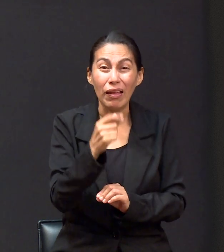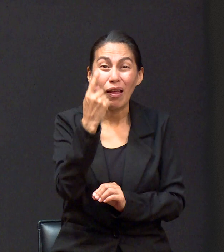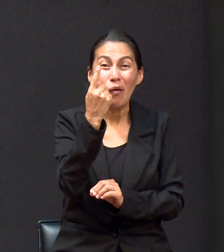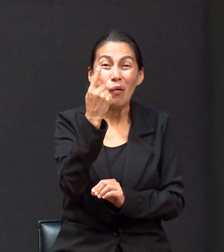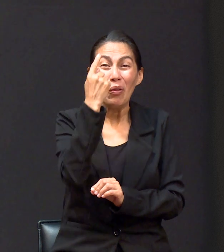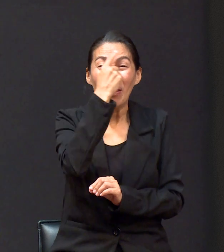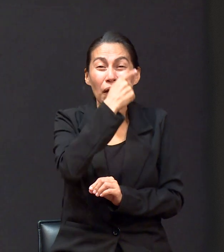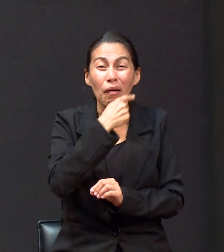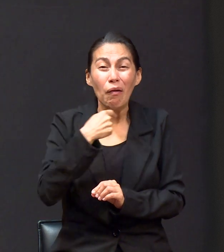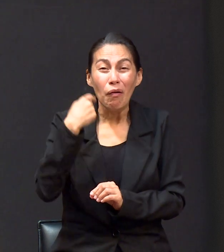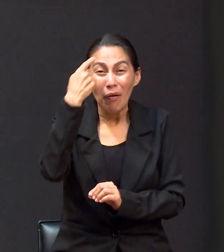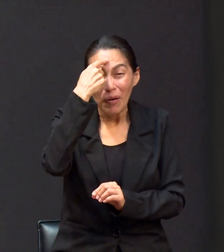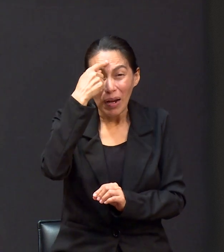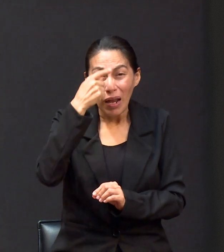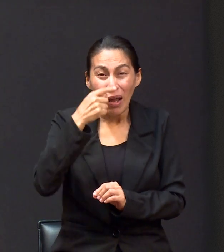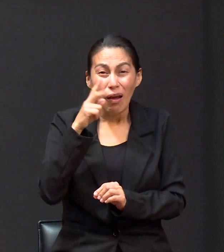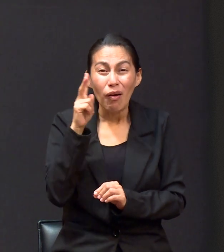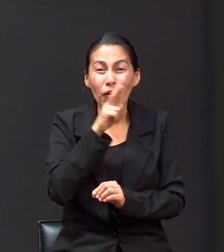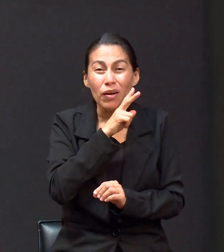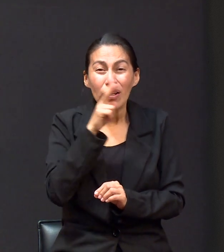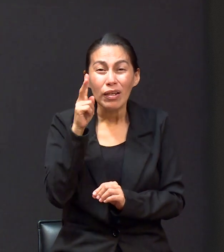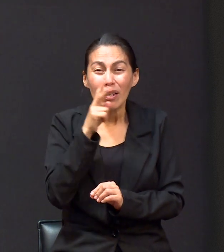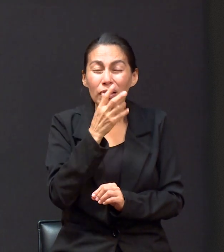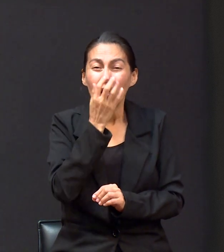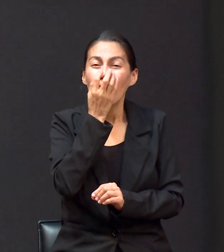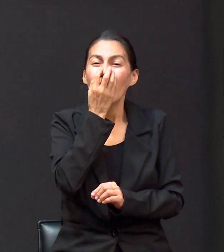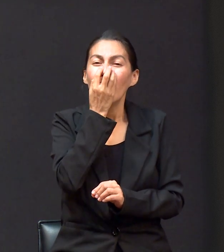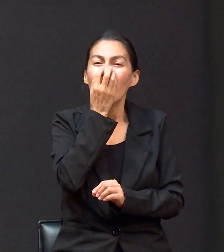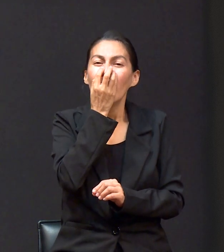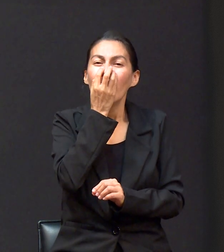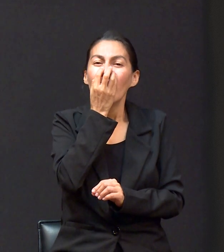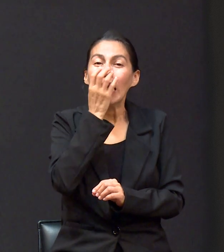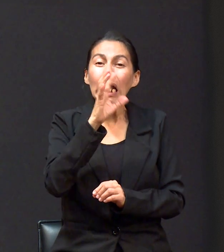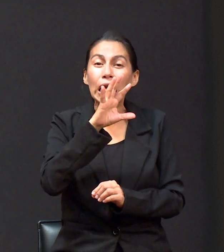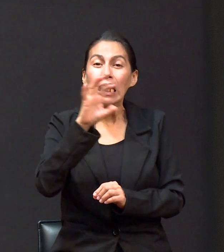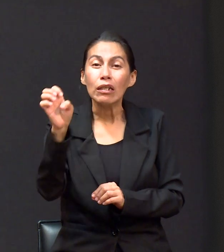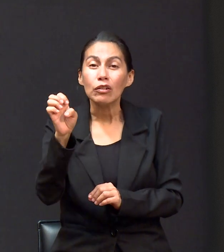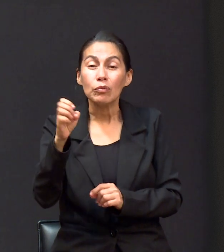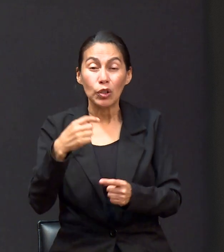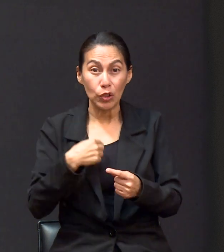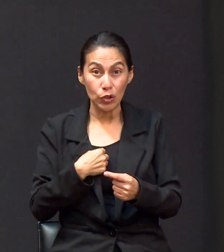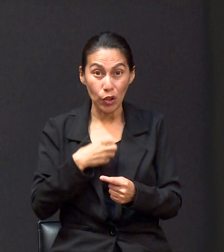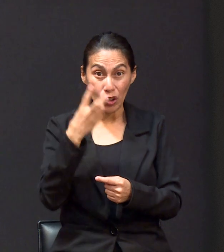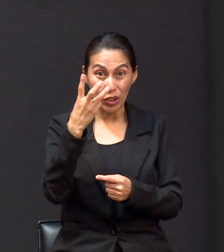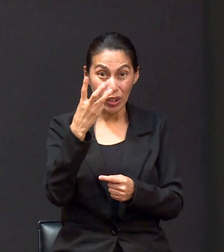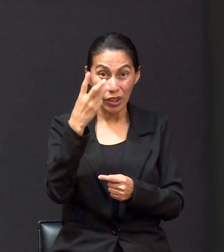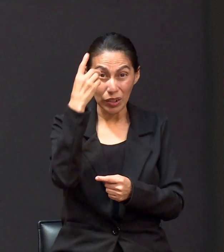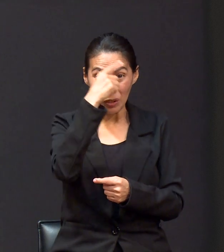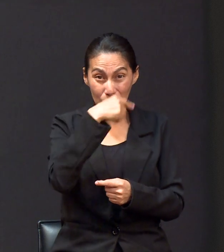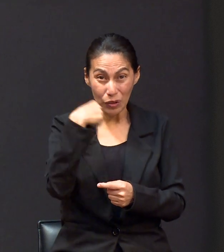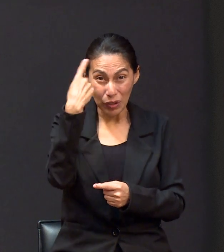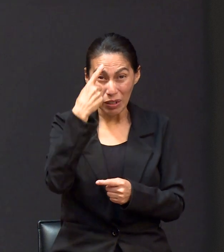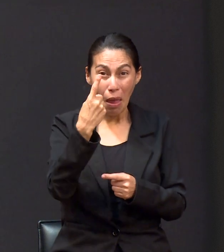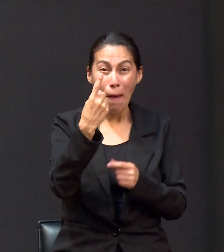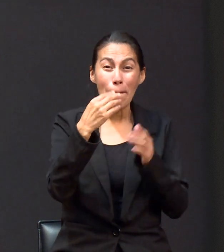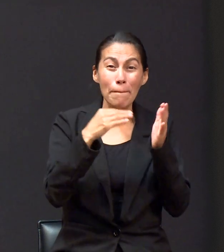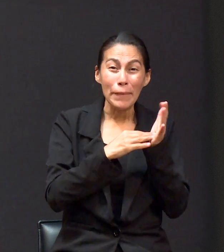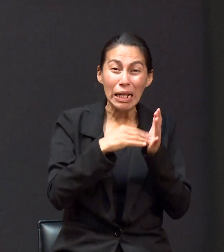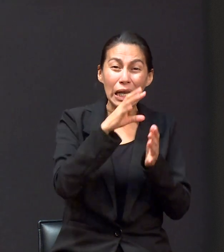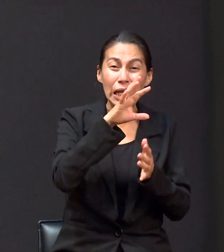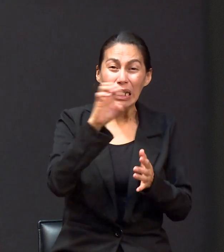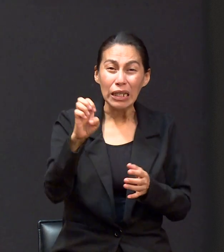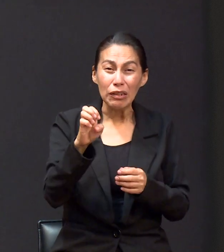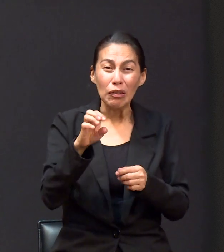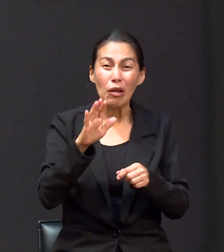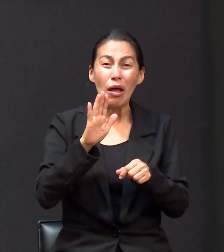Cada hora era de $500. Y si yo iba 3 horas, son